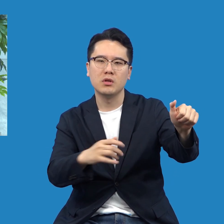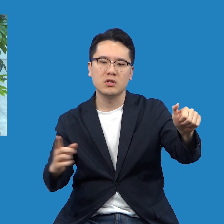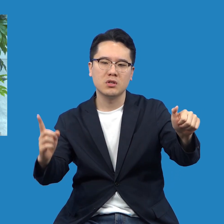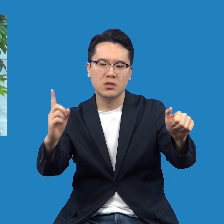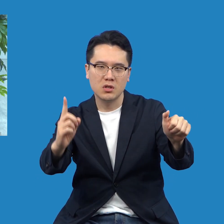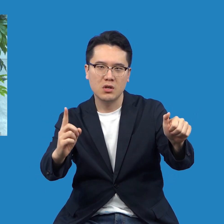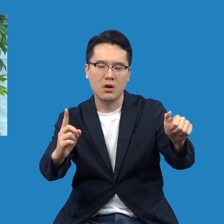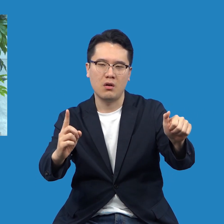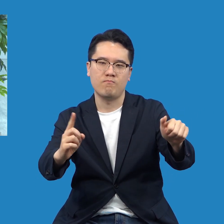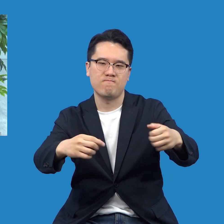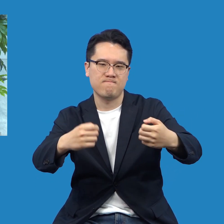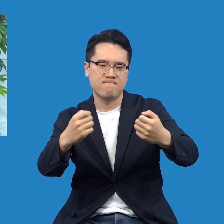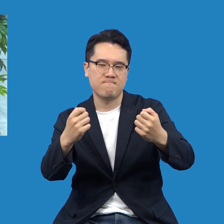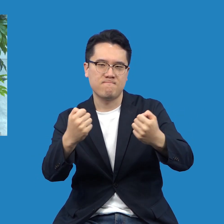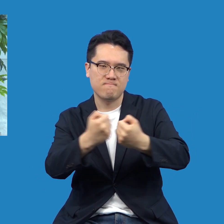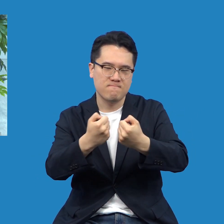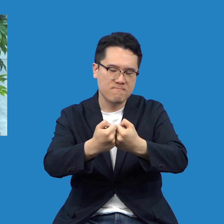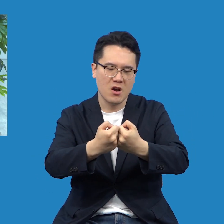대승리를 거두었지요.